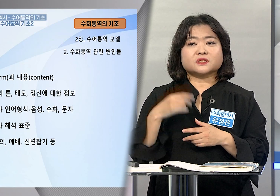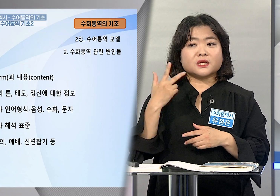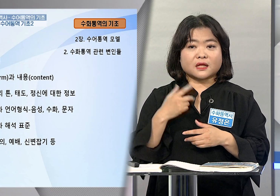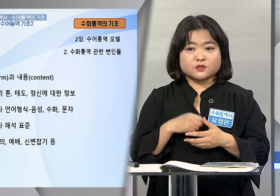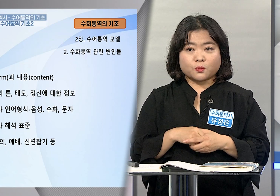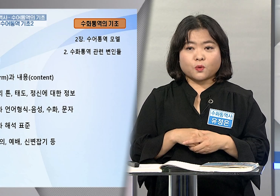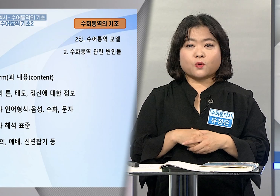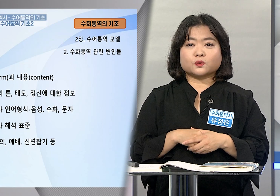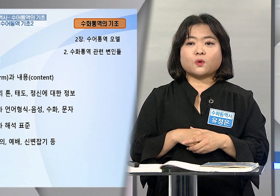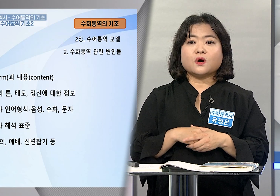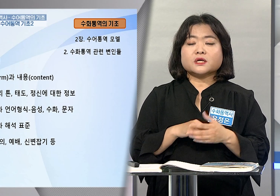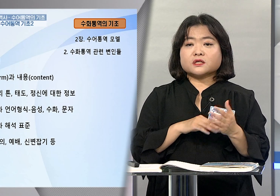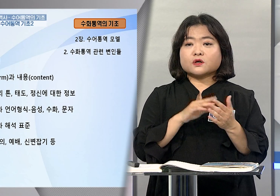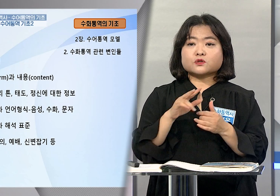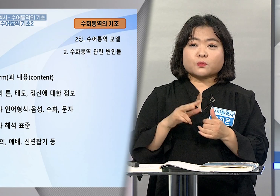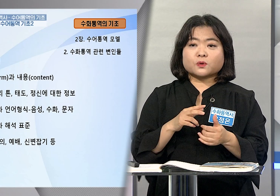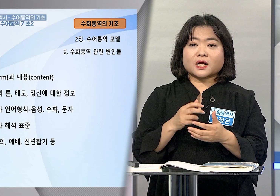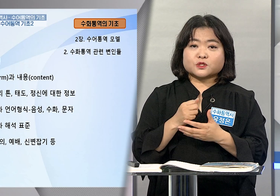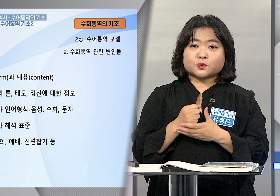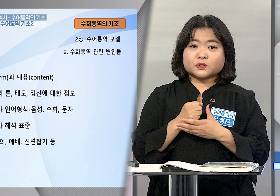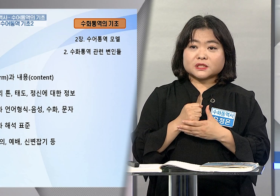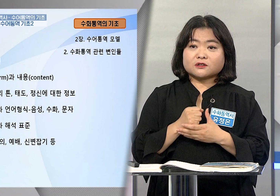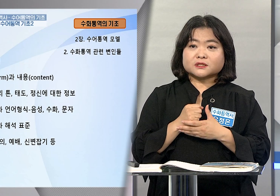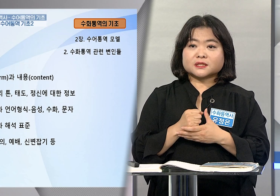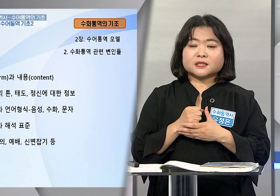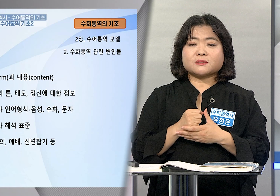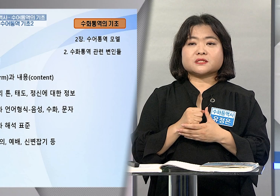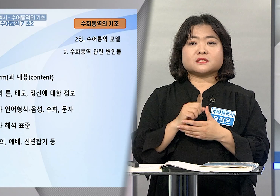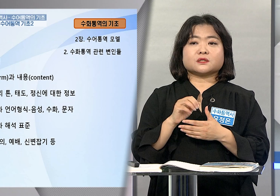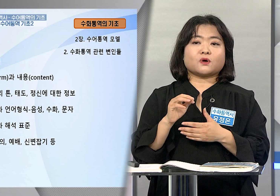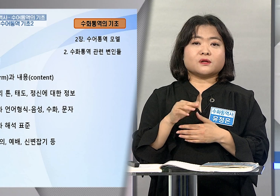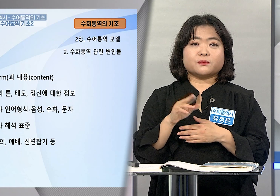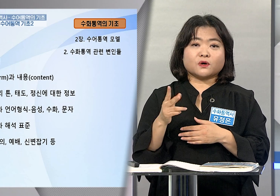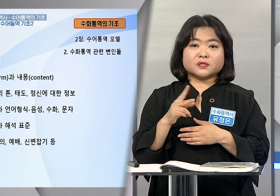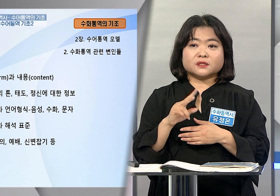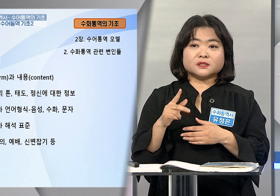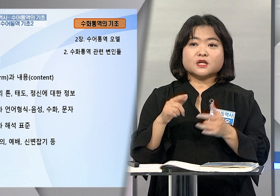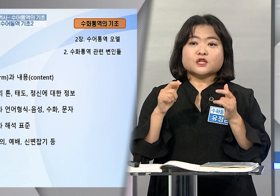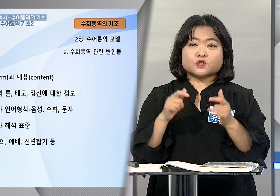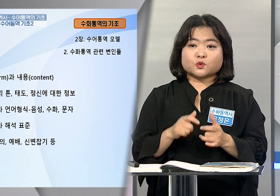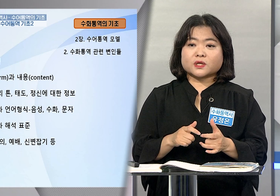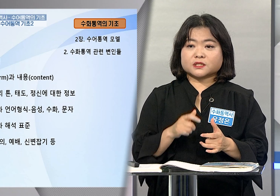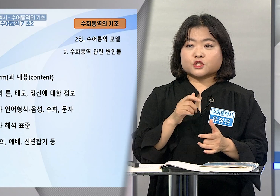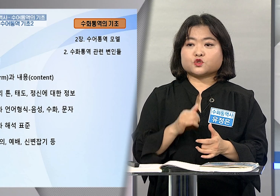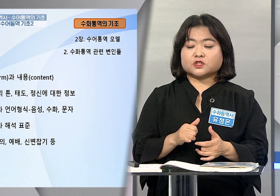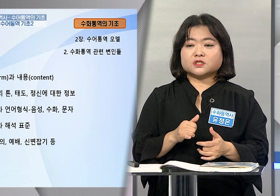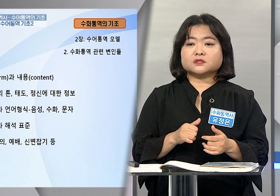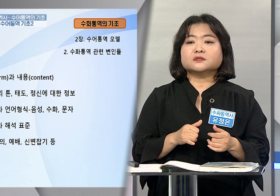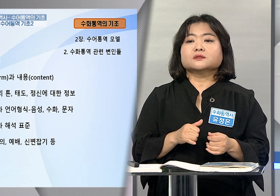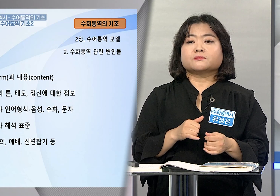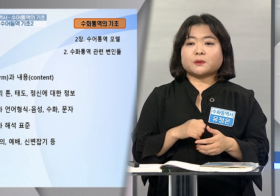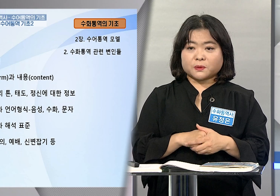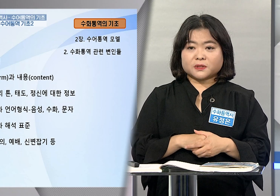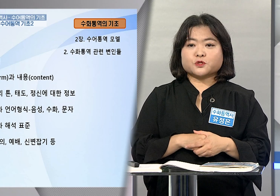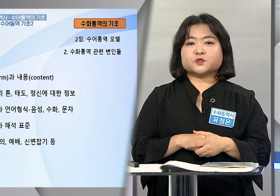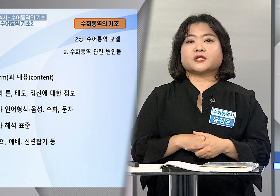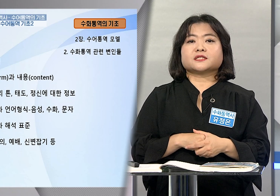대한 정보도 잉여 정보를 가지고 있는 것이 메시지 관련 변인을 최소화시킬 수 있는 방법이 될 수